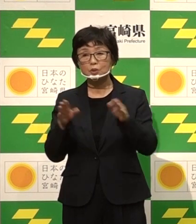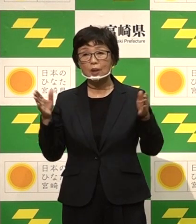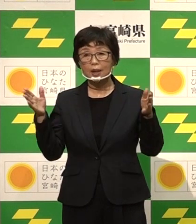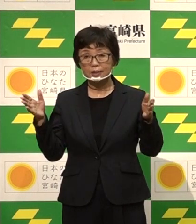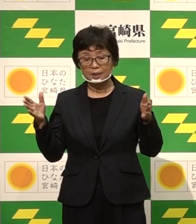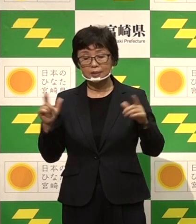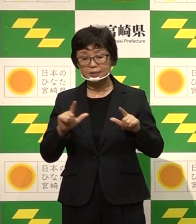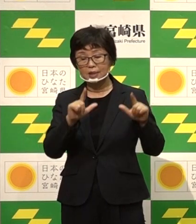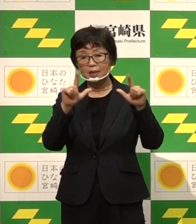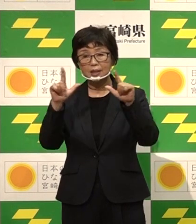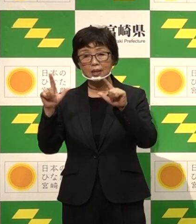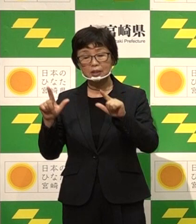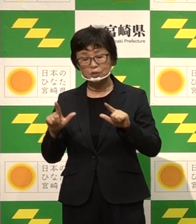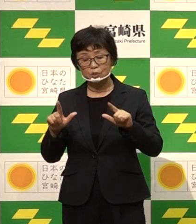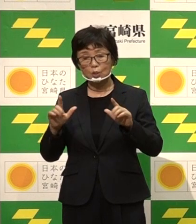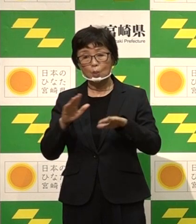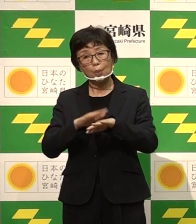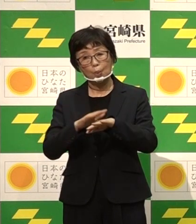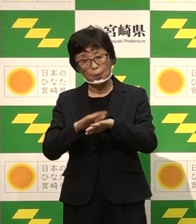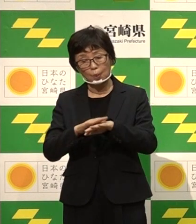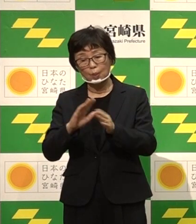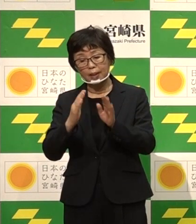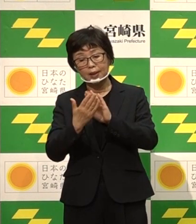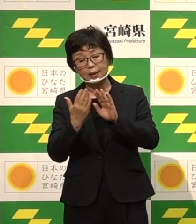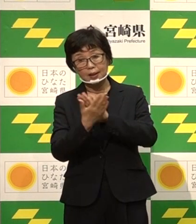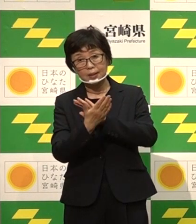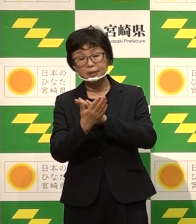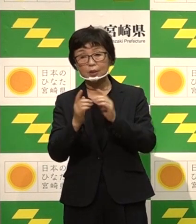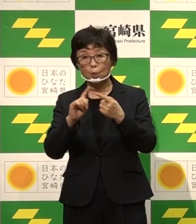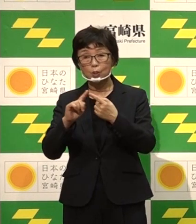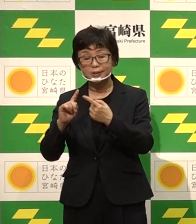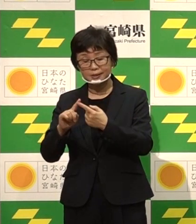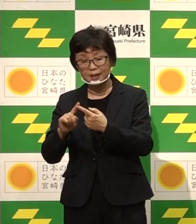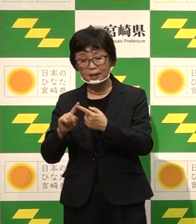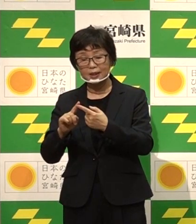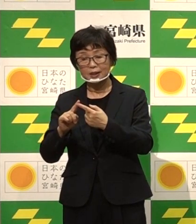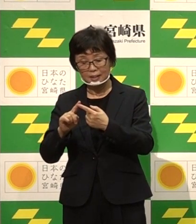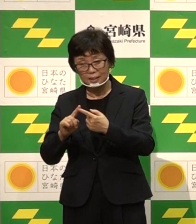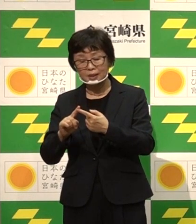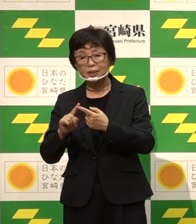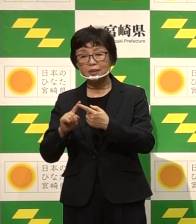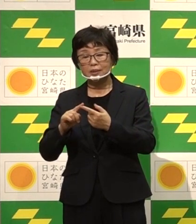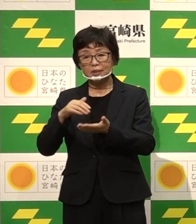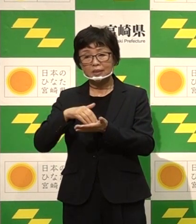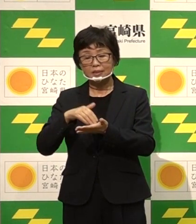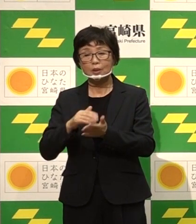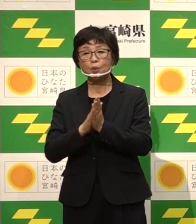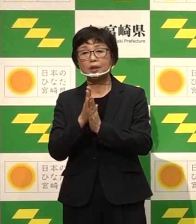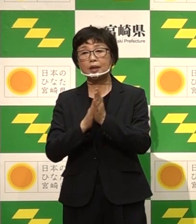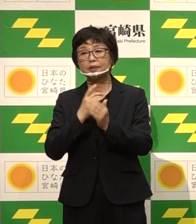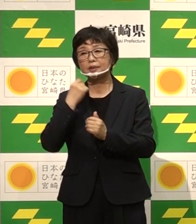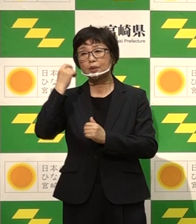活のスタイルの変化に応じてですね、徹底をいただきたい、そのように考えております。